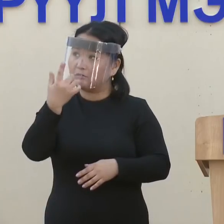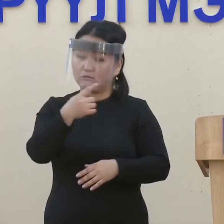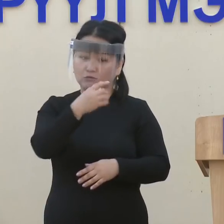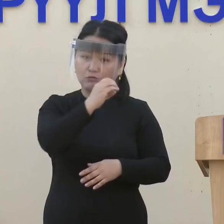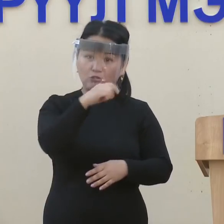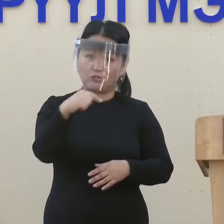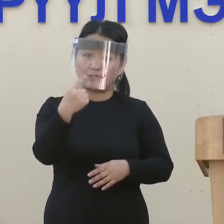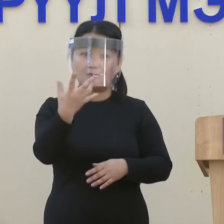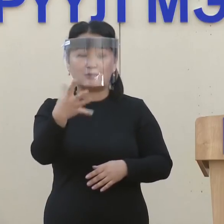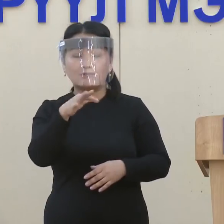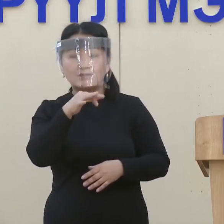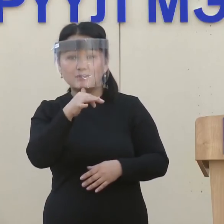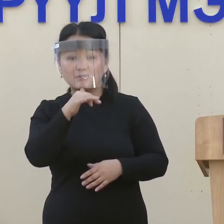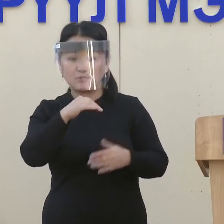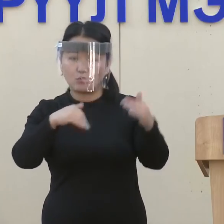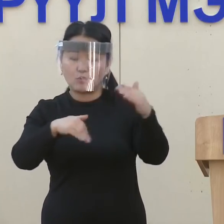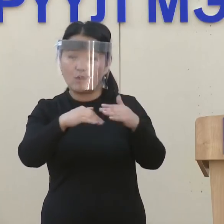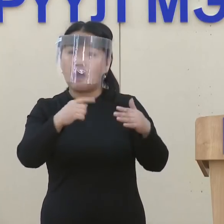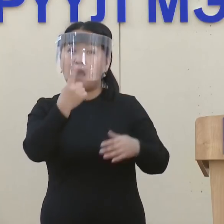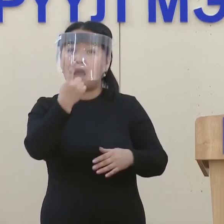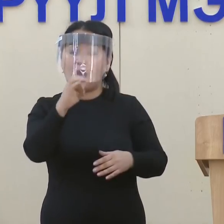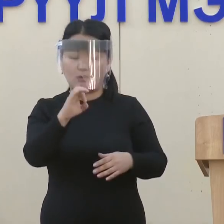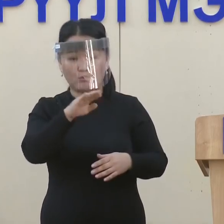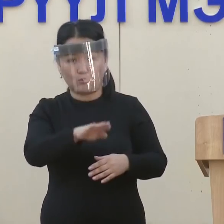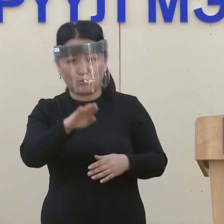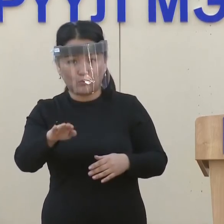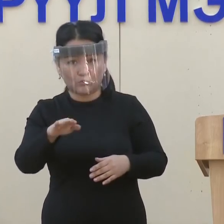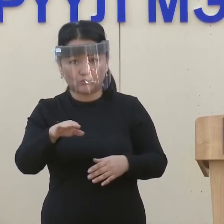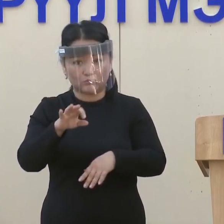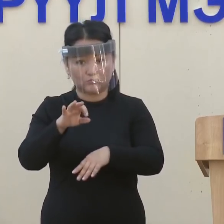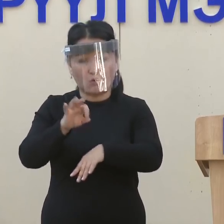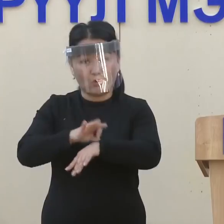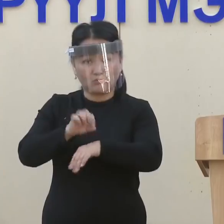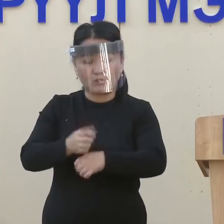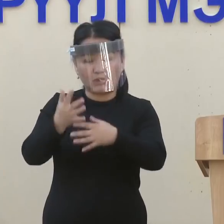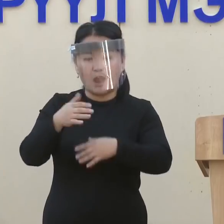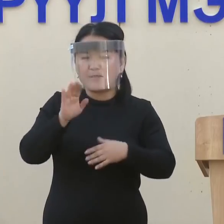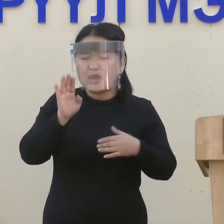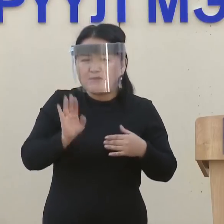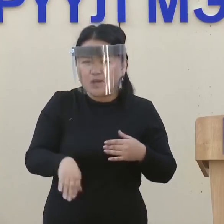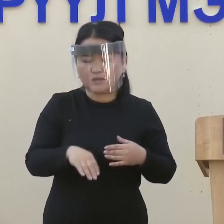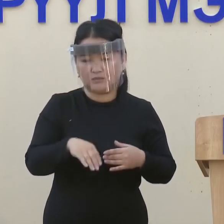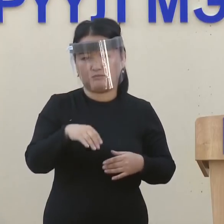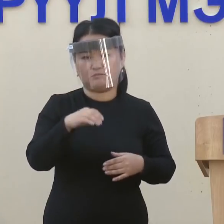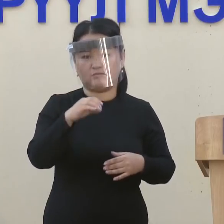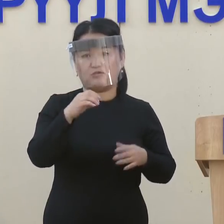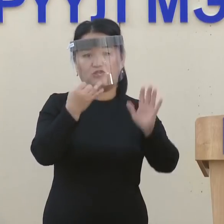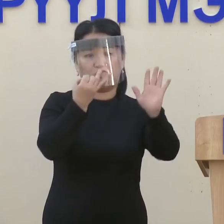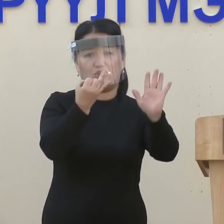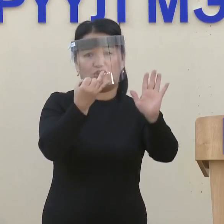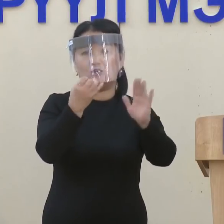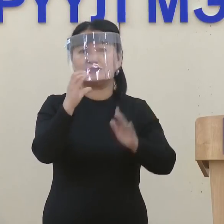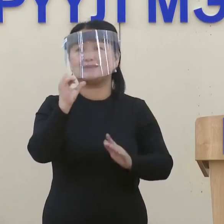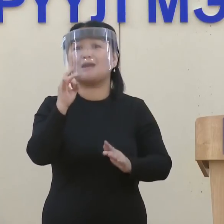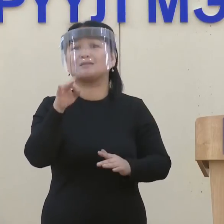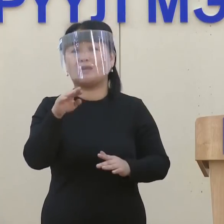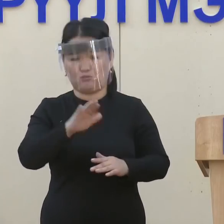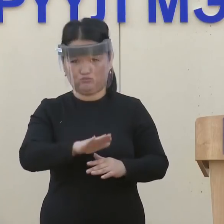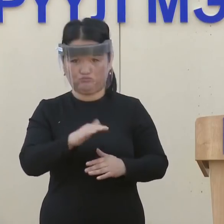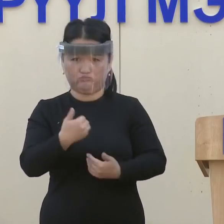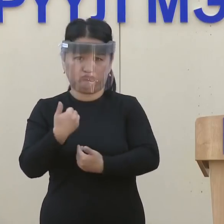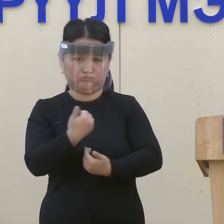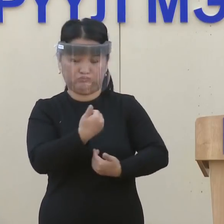хүүхэд одоо хэвтэн эмчлэгдэж байгаагийн одоо хамгийн бага нь гэхэд 7 сартай одоо бага насны хүүхэд бол өвдсөн байна. За энэ бол бага насны